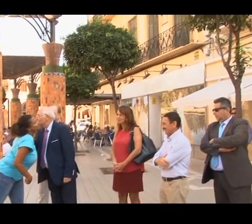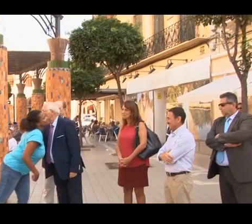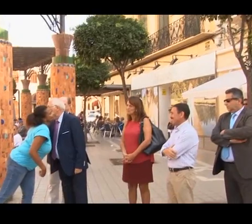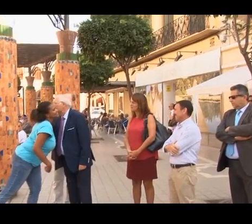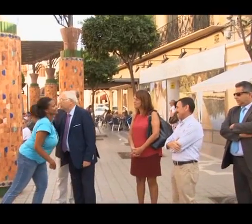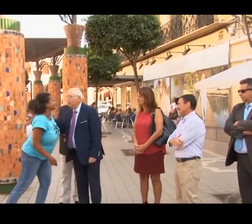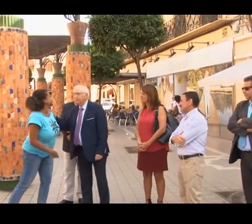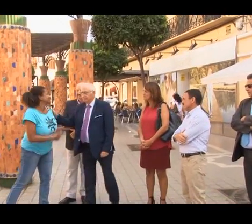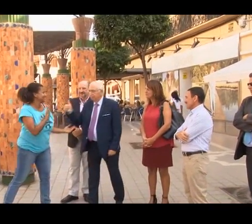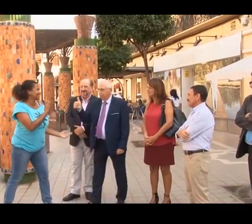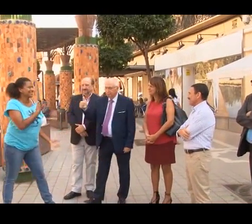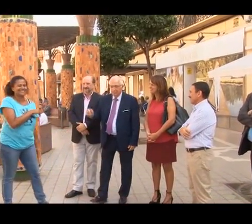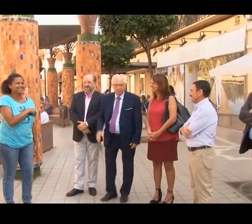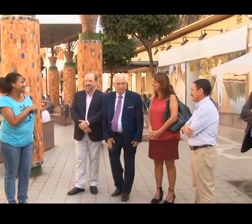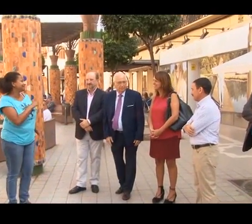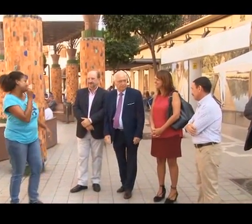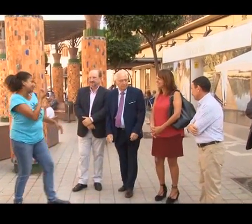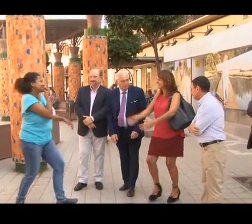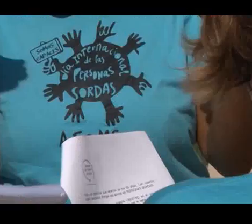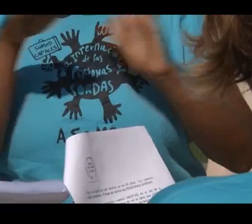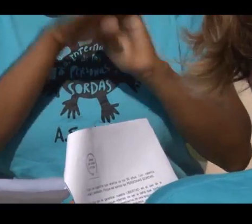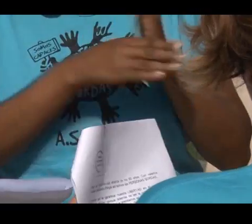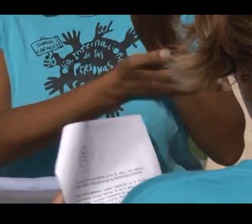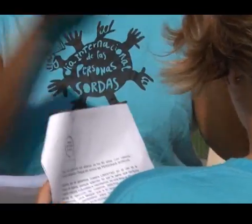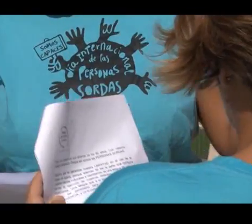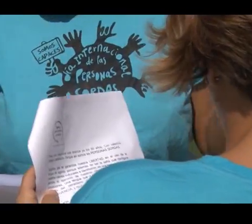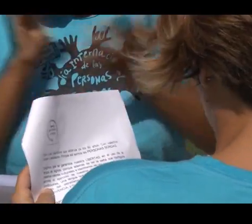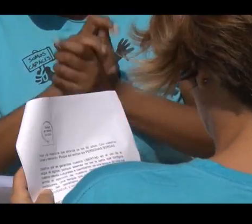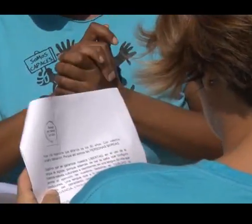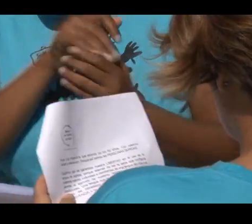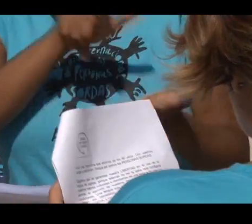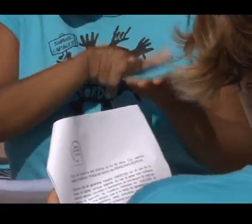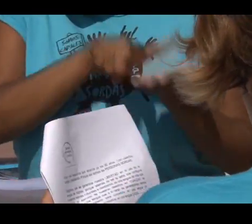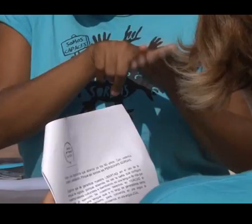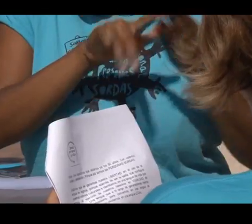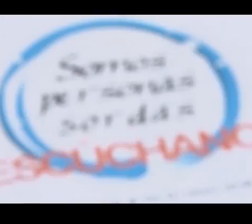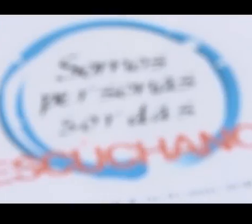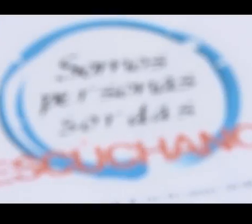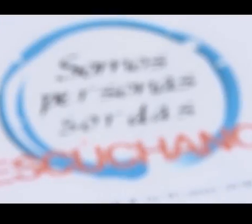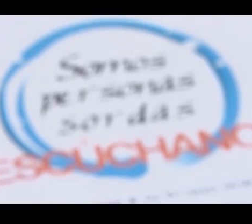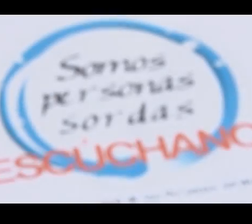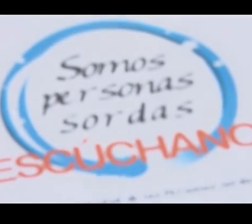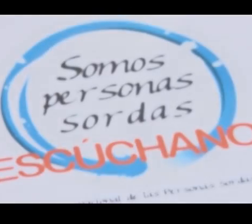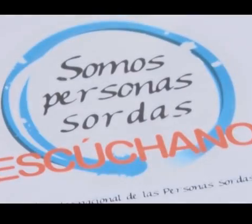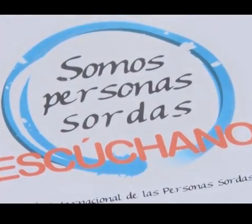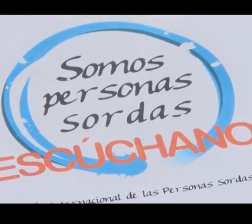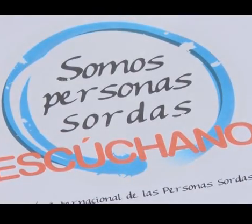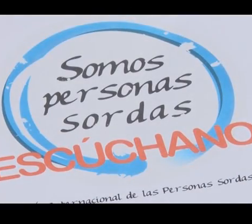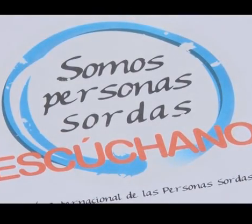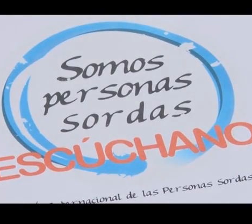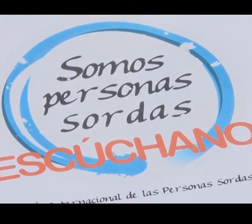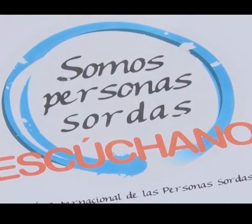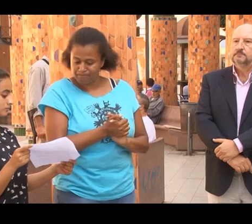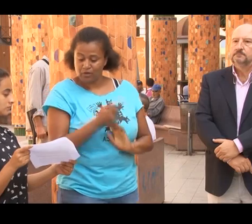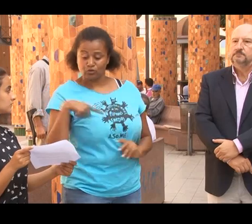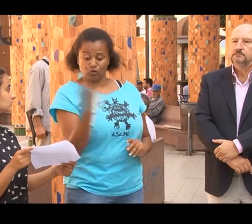ha hecho la lectura de un manifiesto en el que se ha reivindicado la igualdad de las personas sordas cuya sordera no es una limitación sino que enriquece la diversidad de